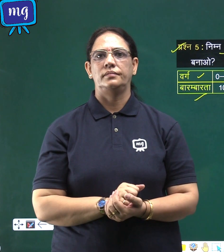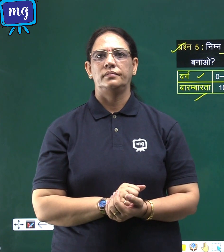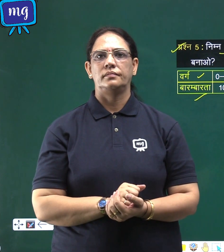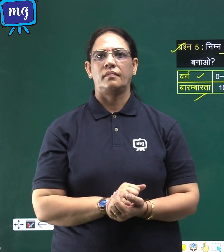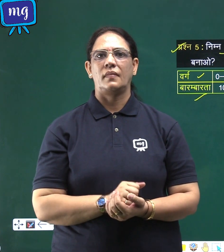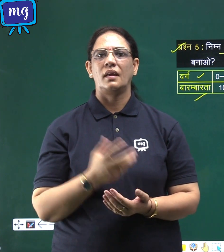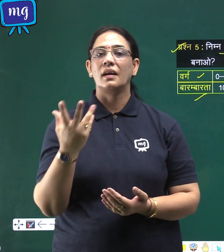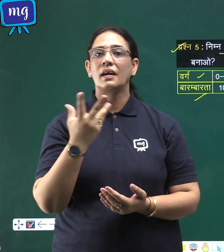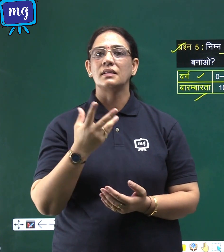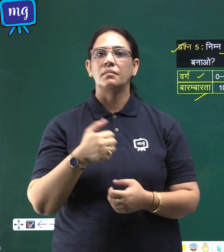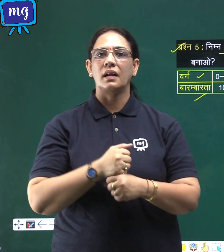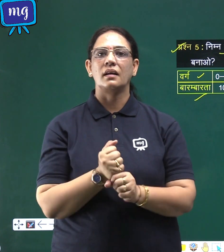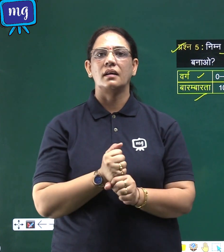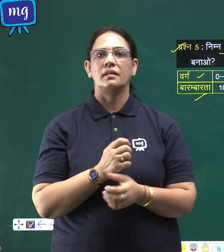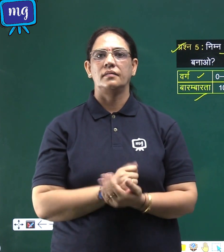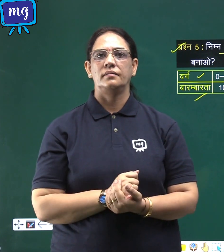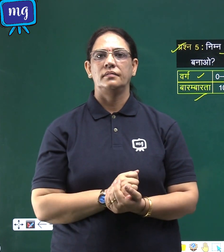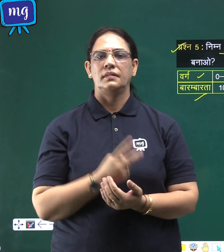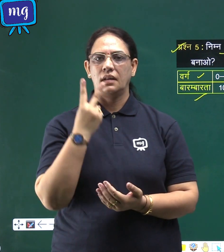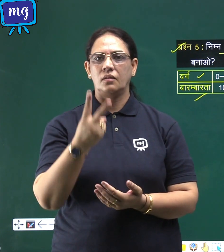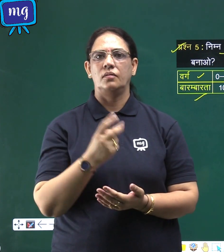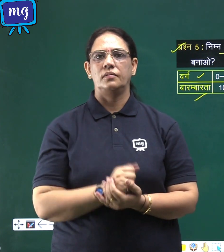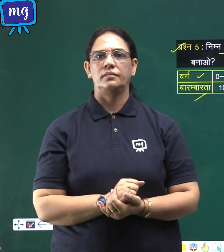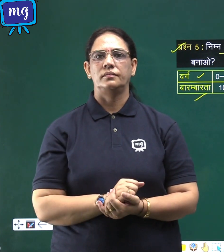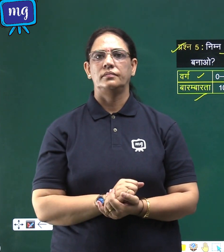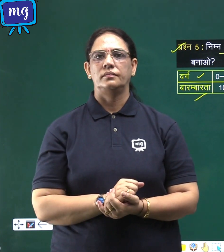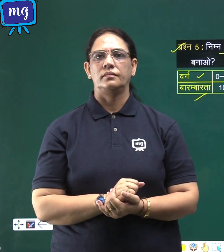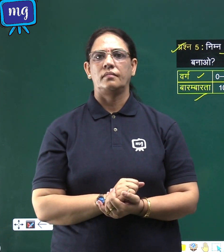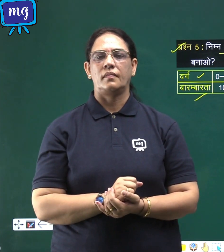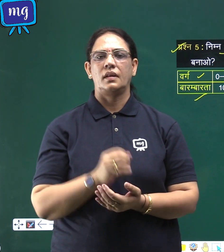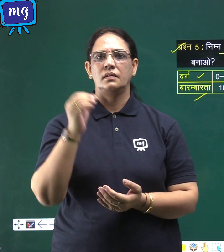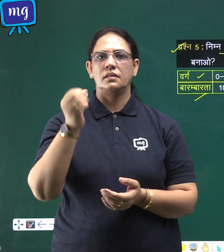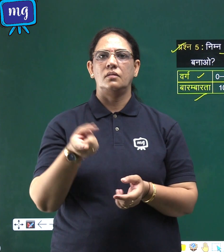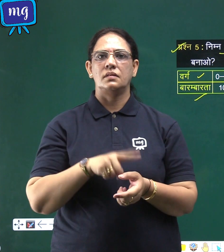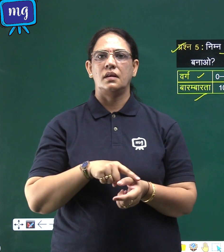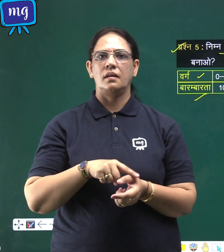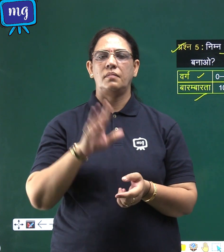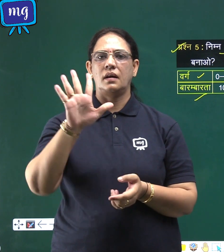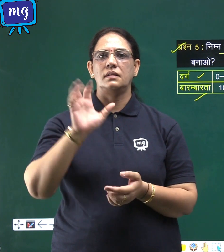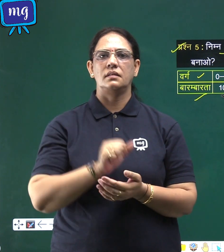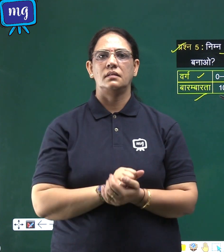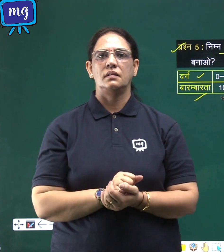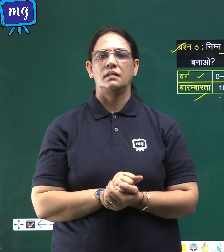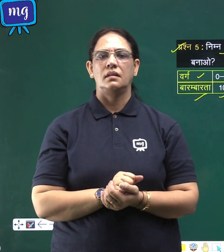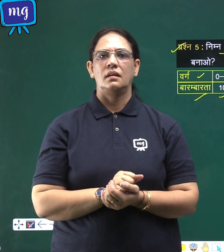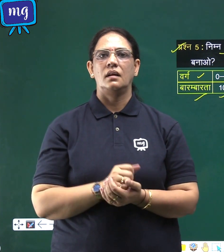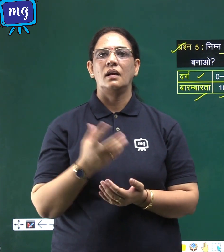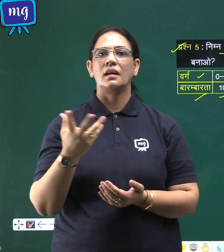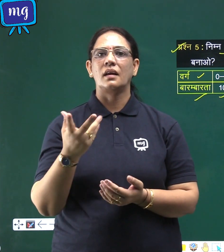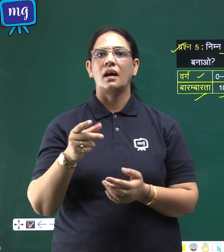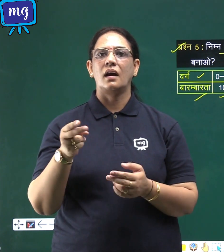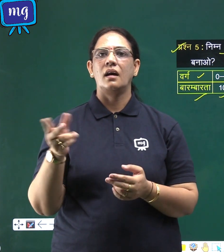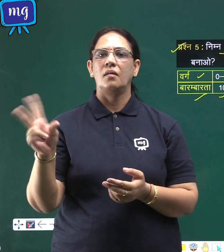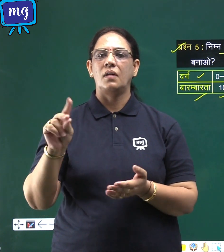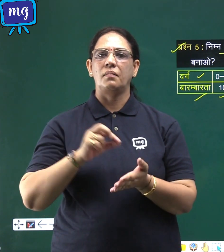कैसे बनाएंगे, देखो, 0 से 5, कितनी बारम बारता